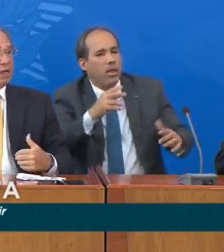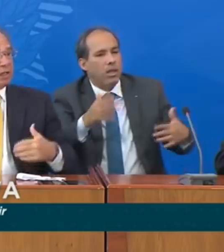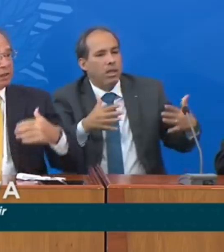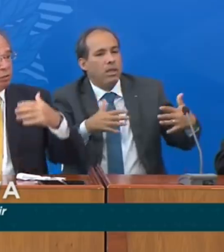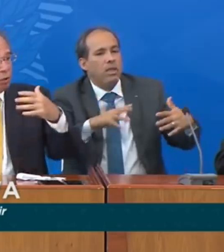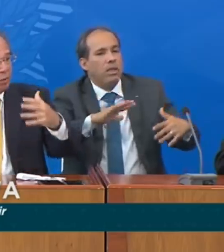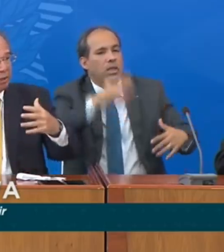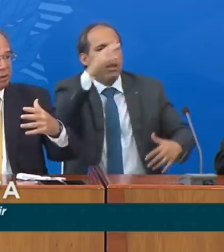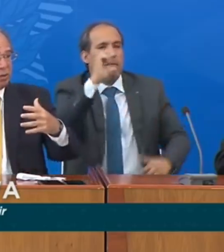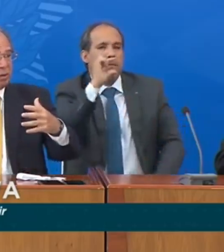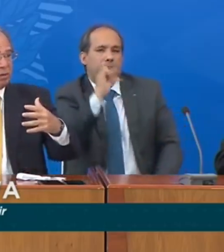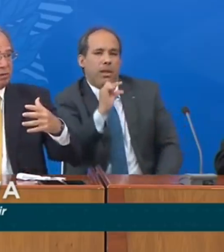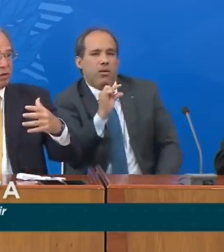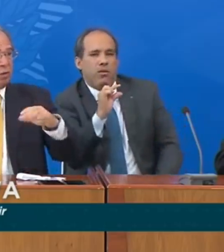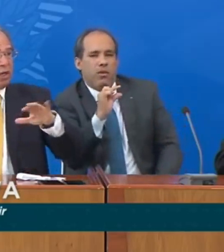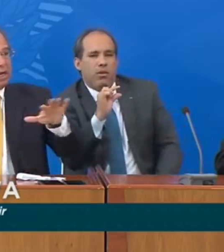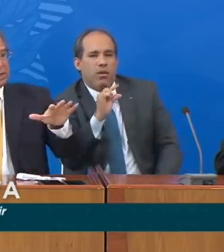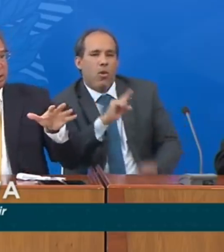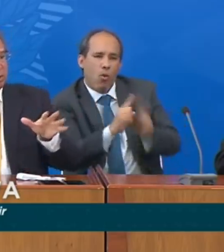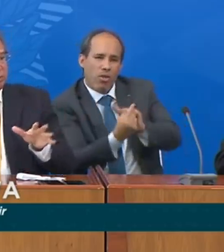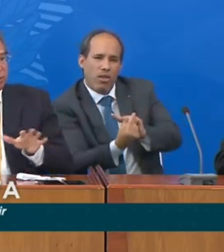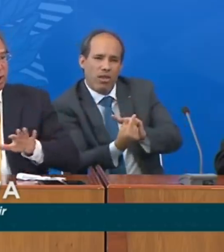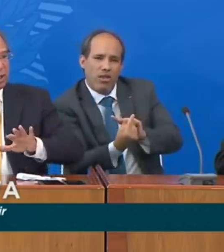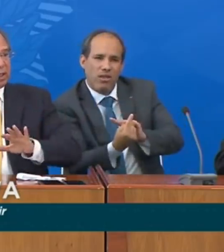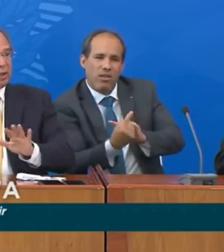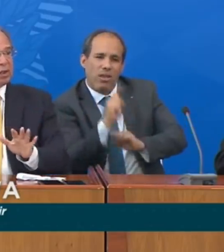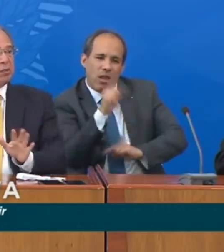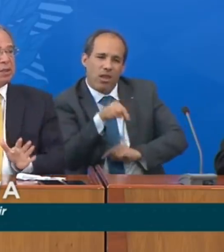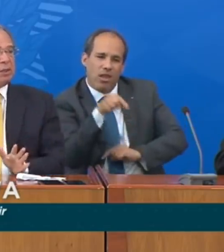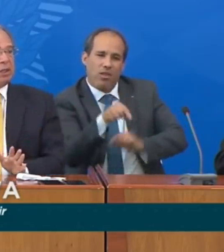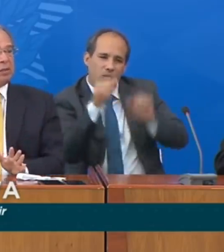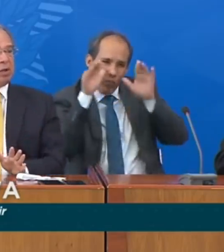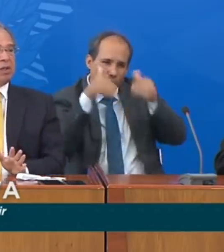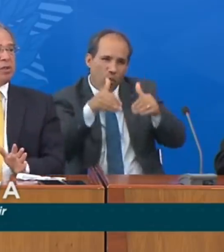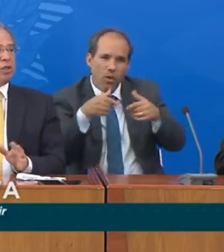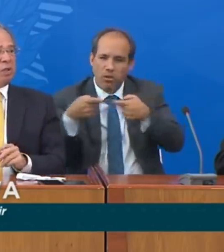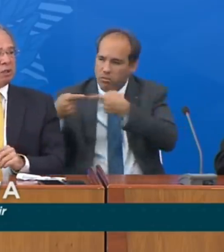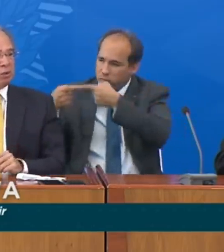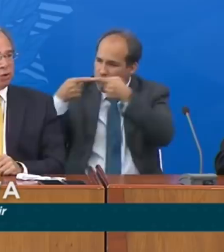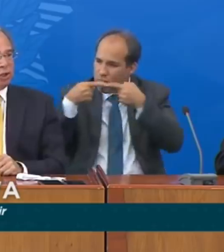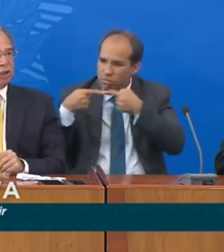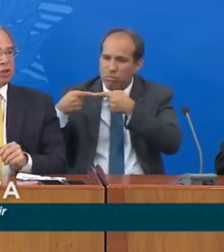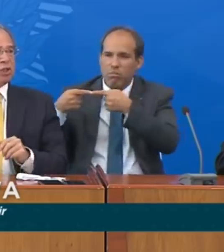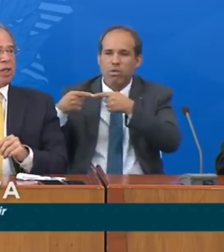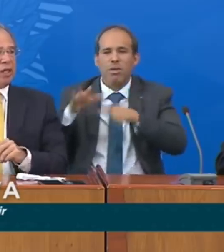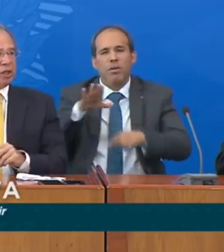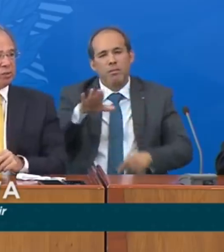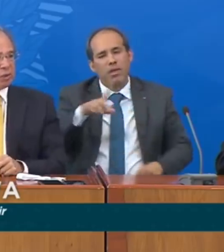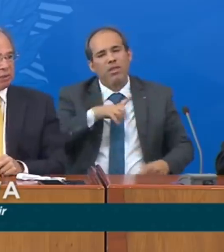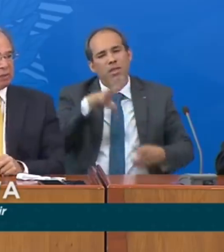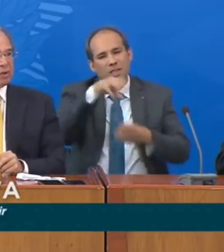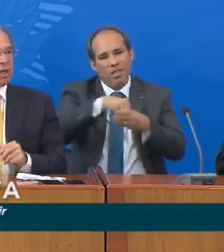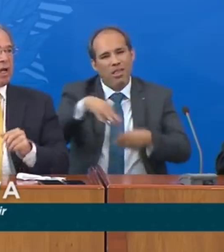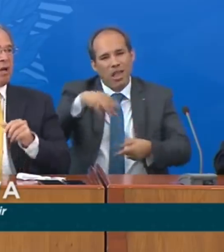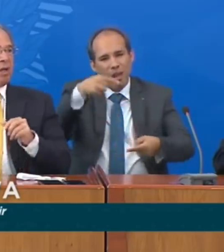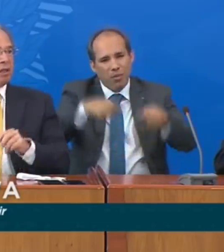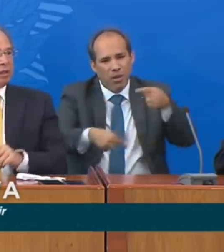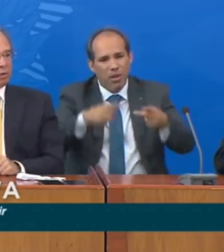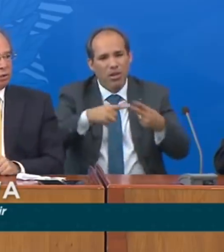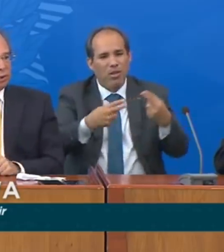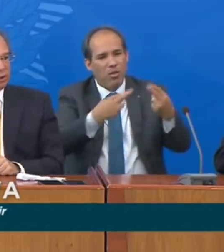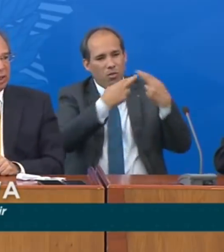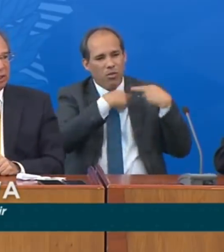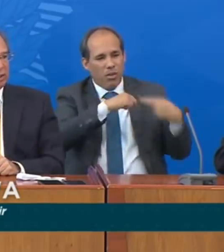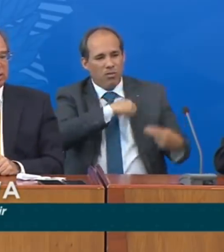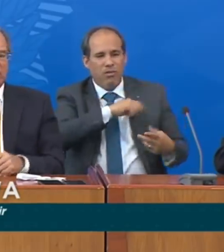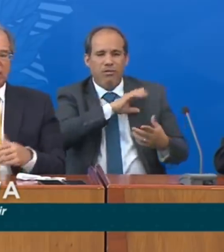ela vai crescer um pouco menos. Então, esse é um enfoque que nós estamos examinando. Agora, isso tem dimensão jurídica, tem lei de responsabilidade fiscal, tem